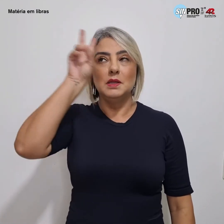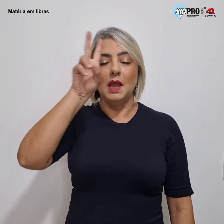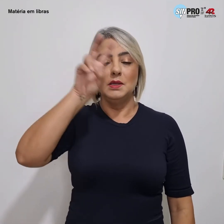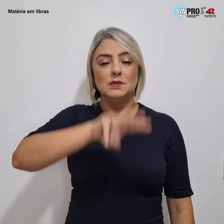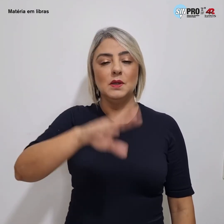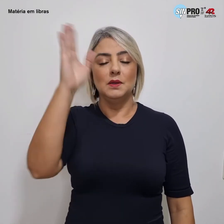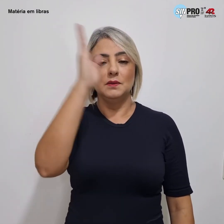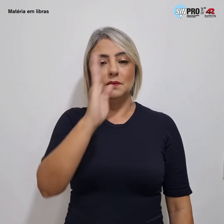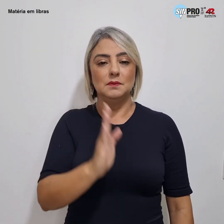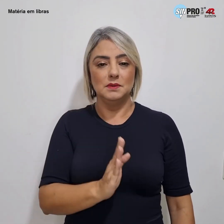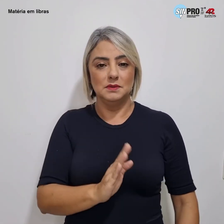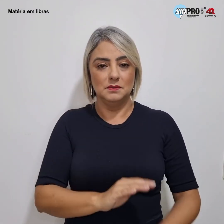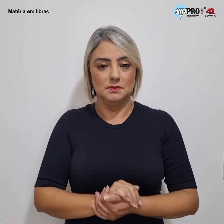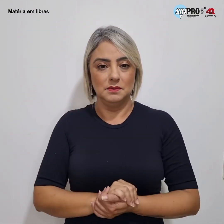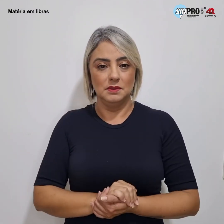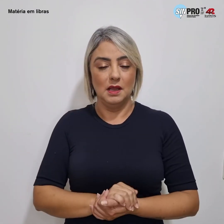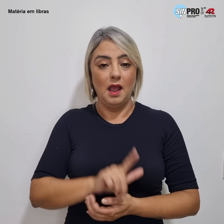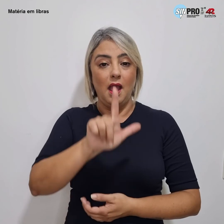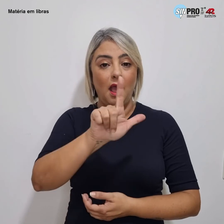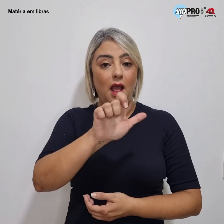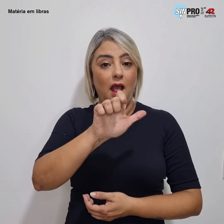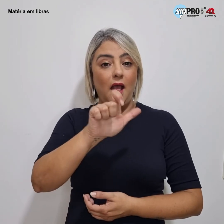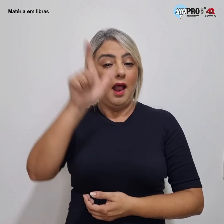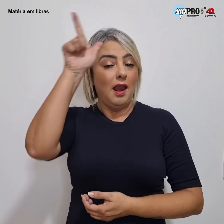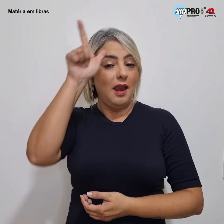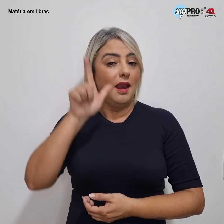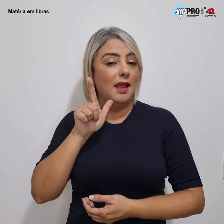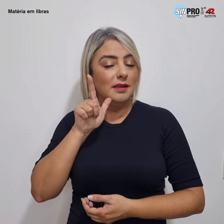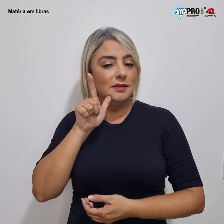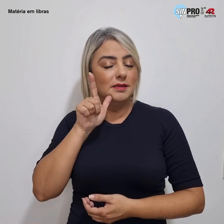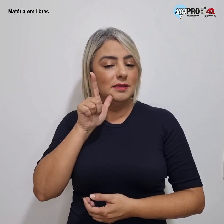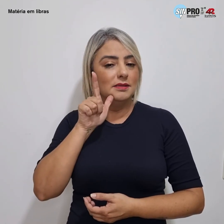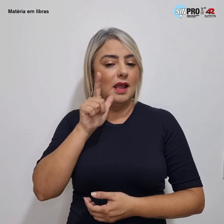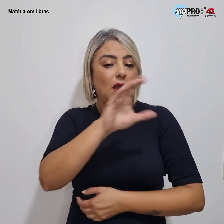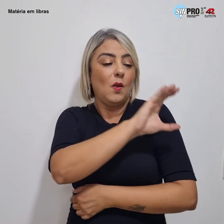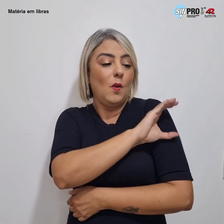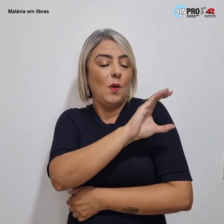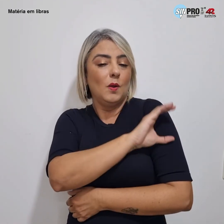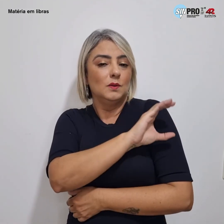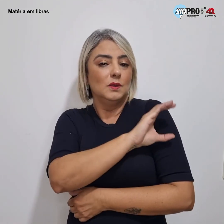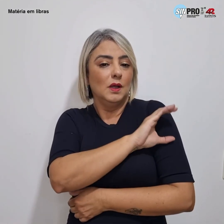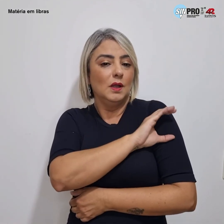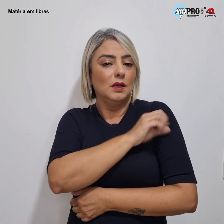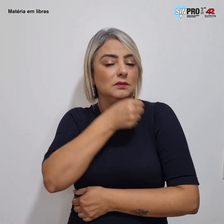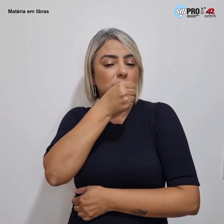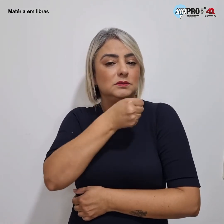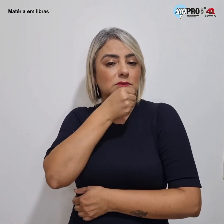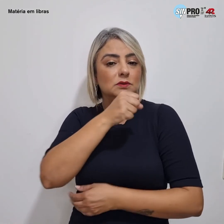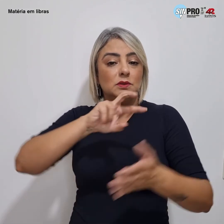da história do Brasil. Letícia Montandon é coordenadora de imprensa do